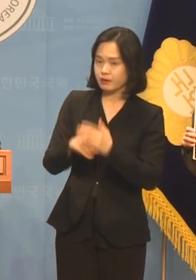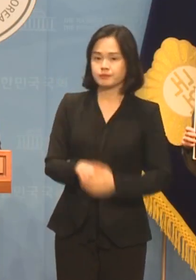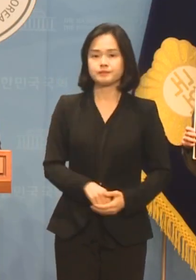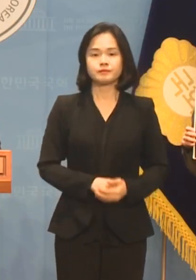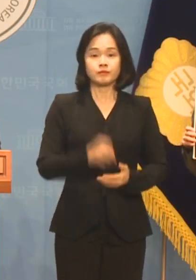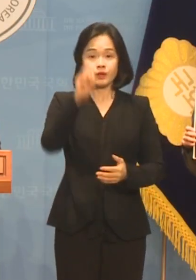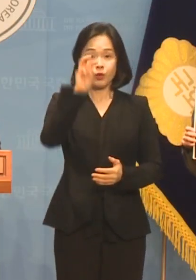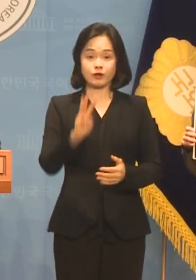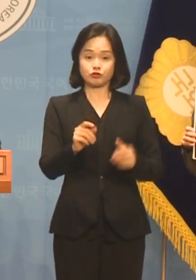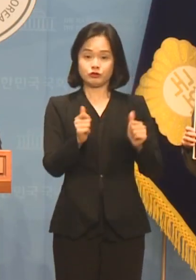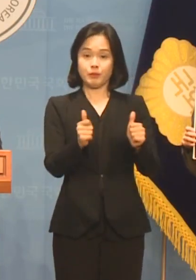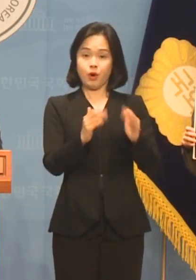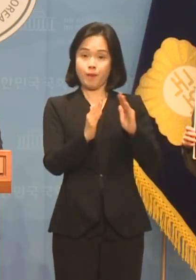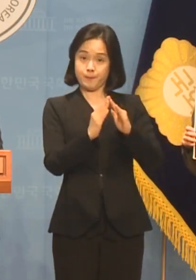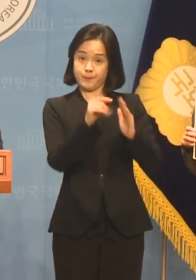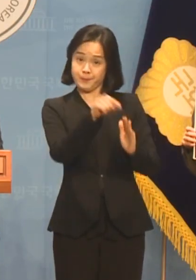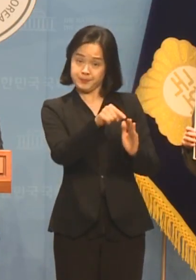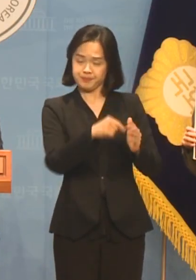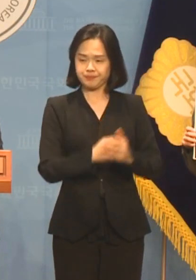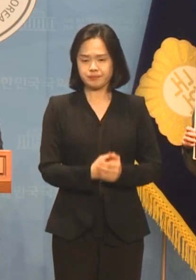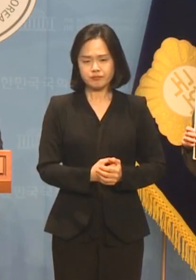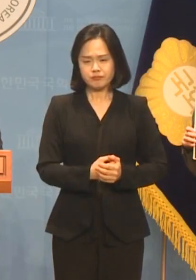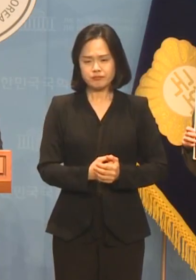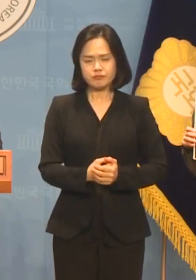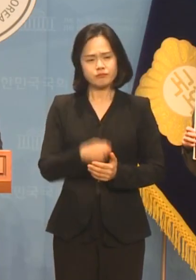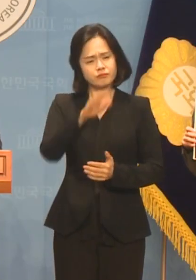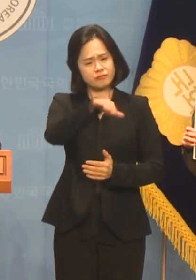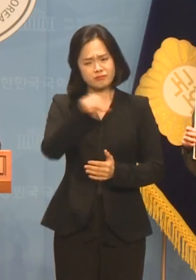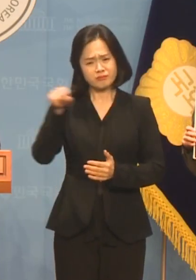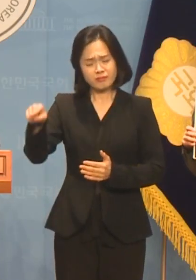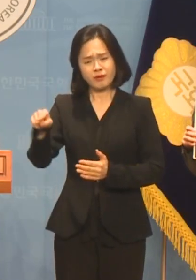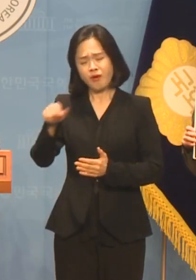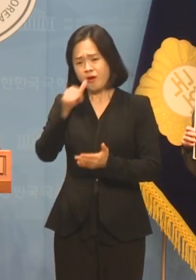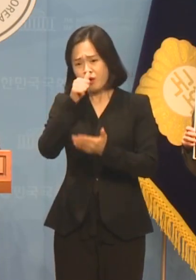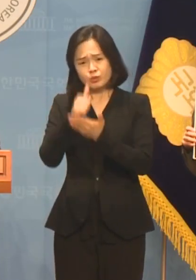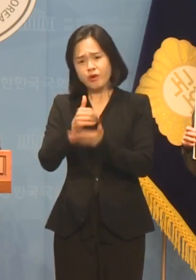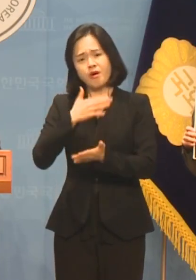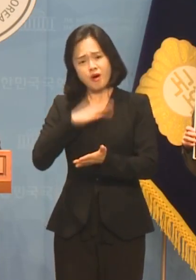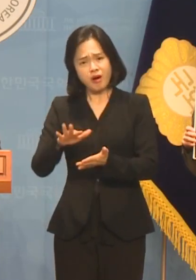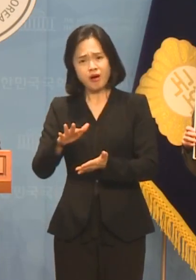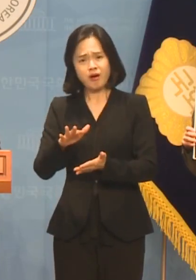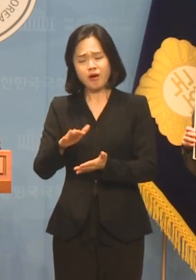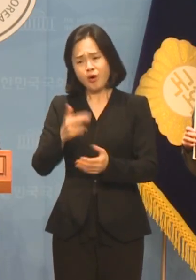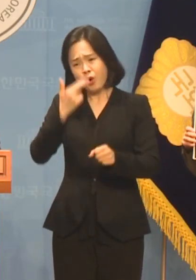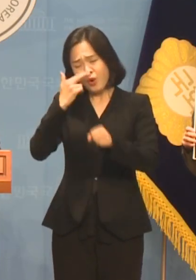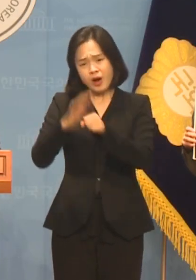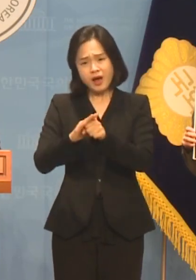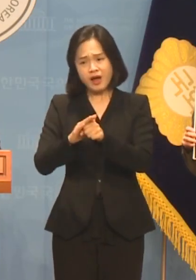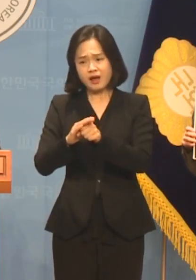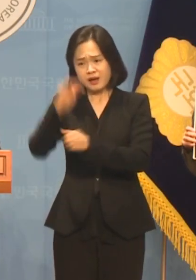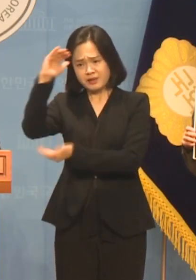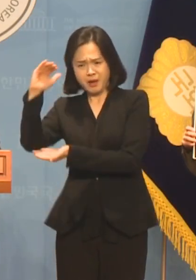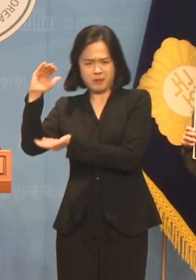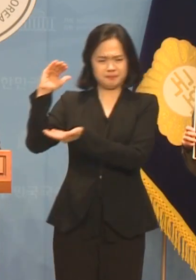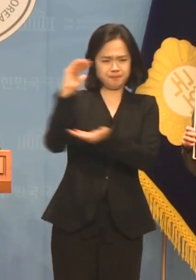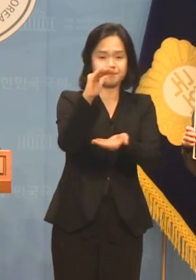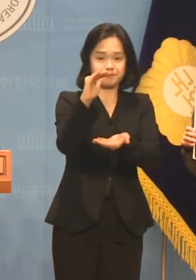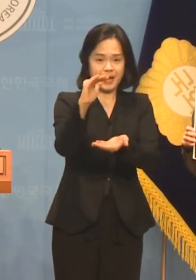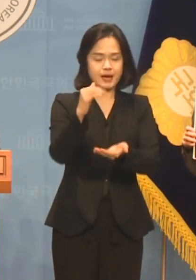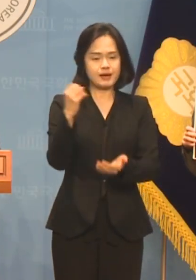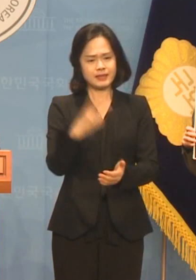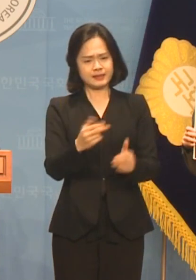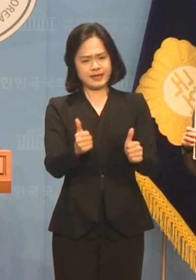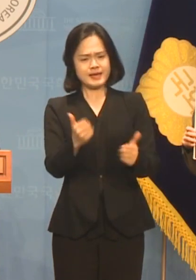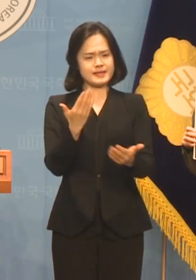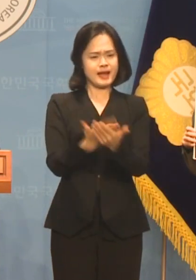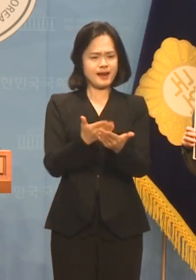씨의 목소리를 전하며 사건에 대한 신속한 재심도 청구했습니다. 경찰이 수사 과정에서